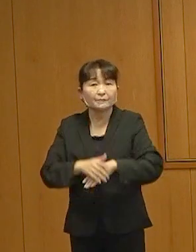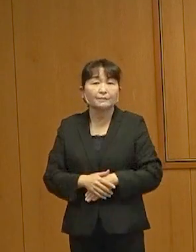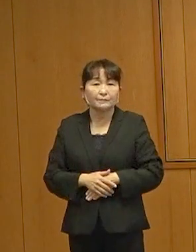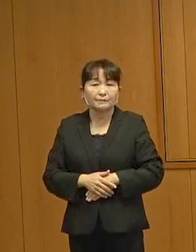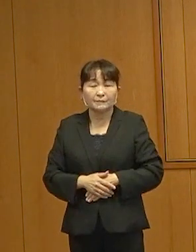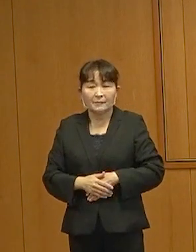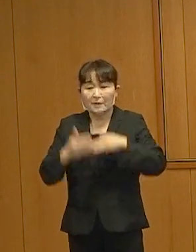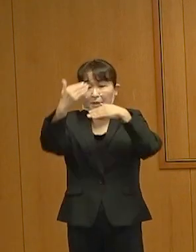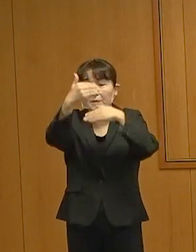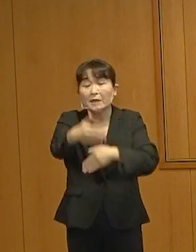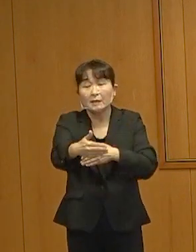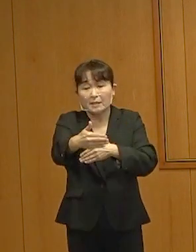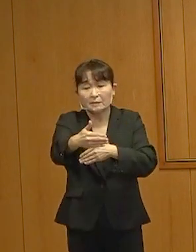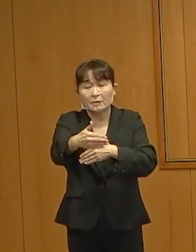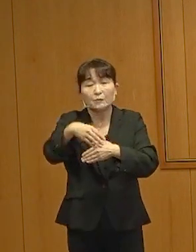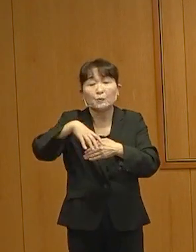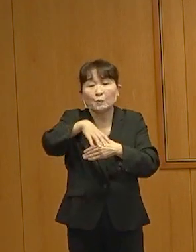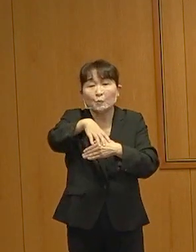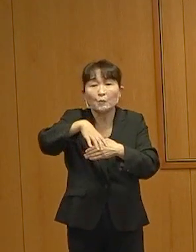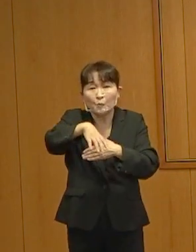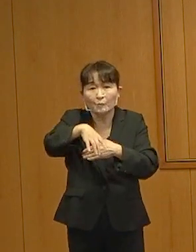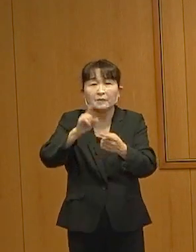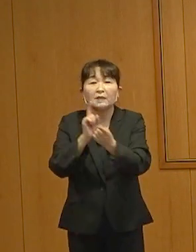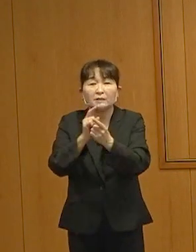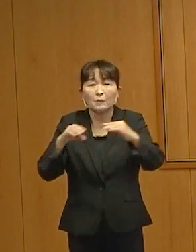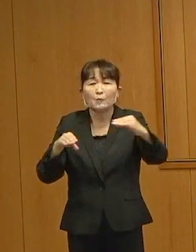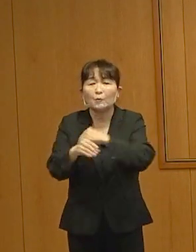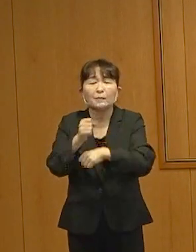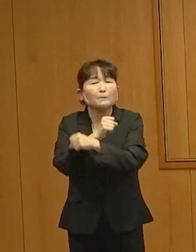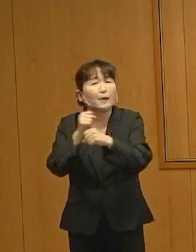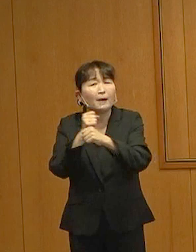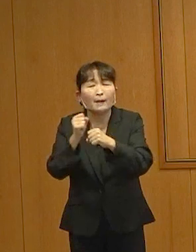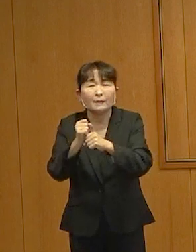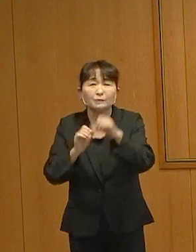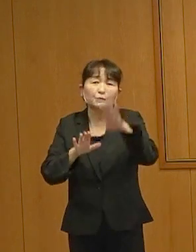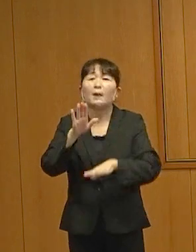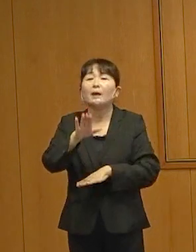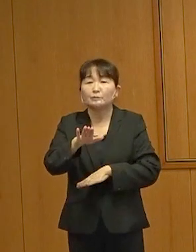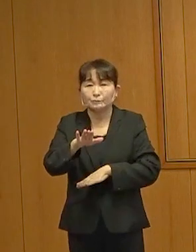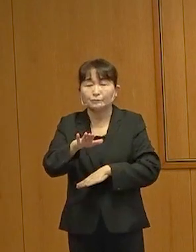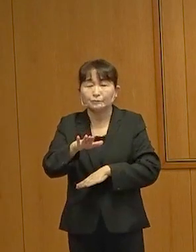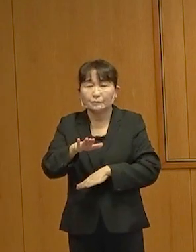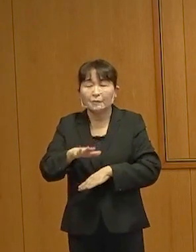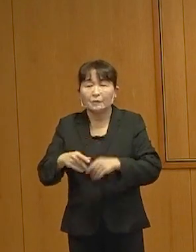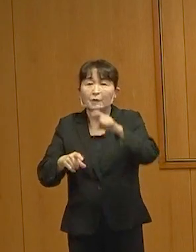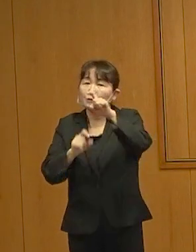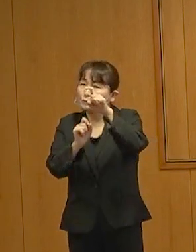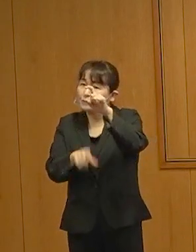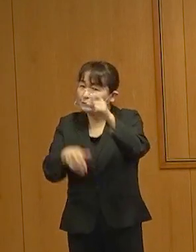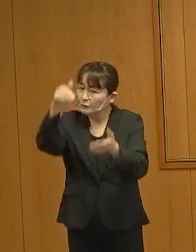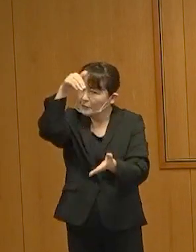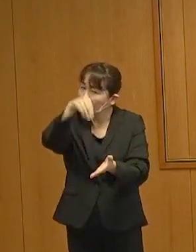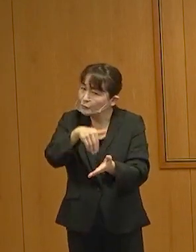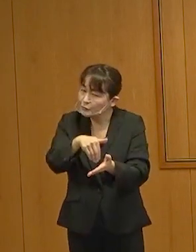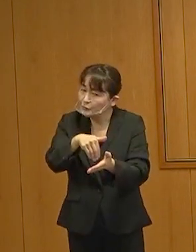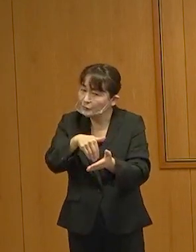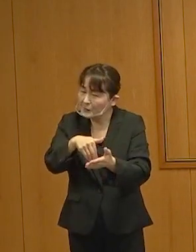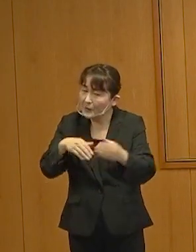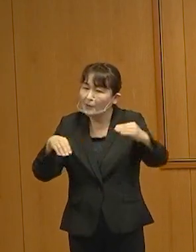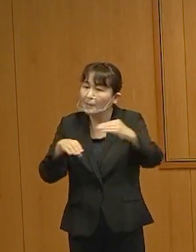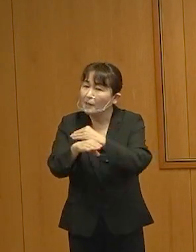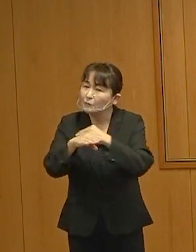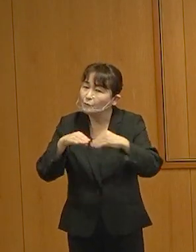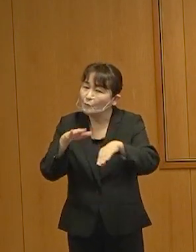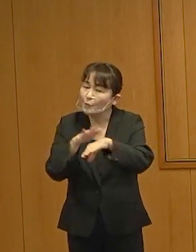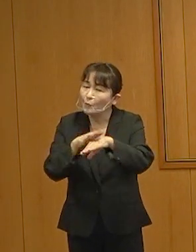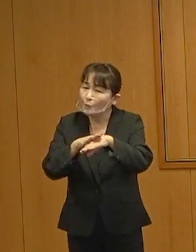遮断しているところの部分では交通できないというのが現実なんですが、まず10月下旬には、開通の見込みが